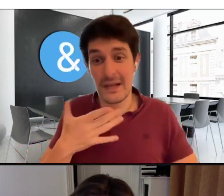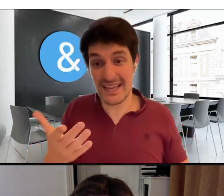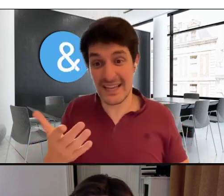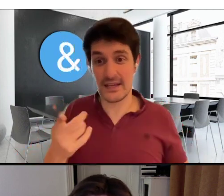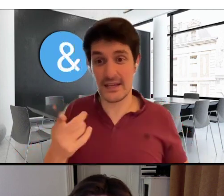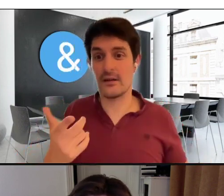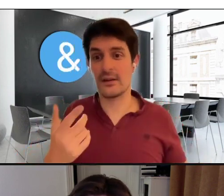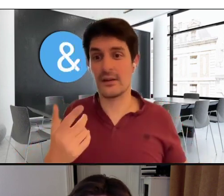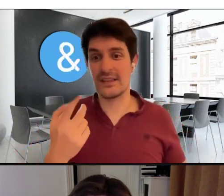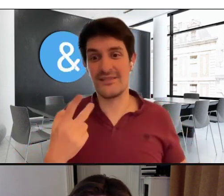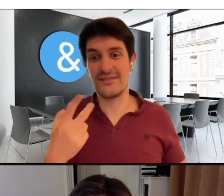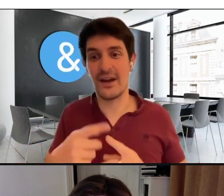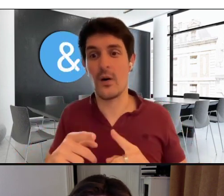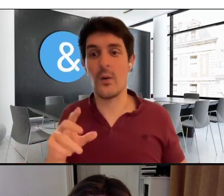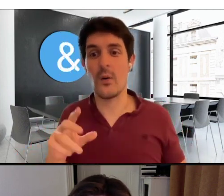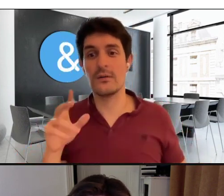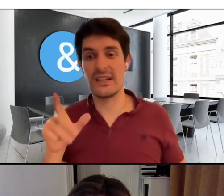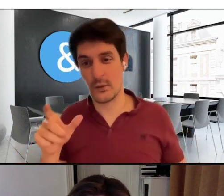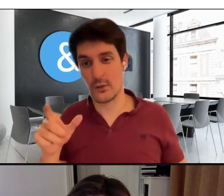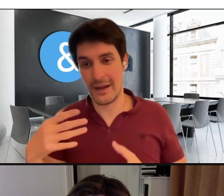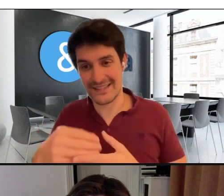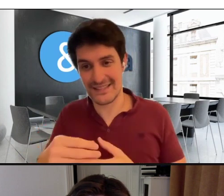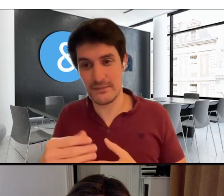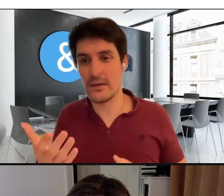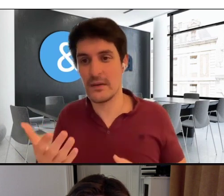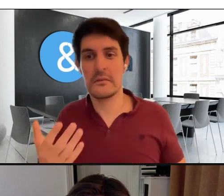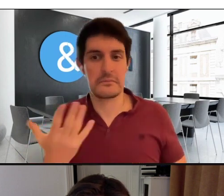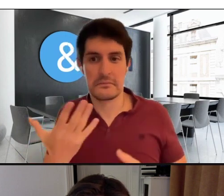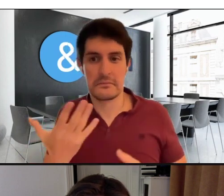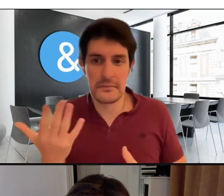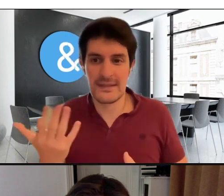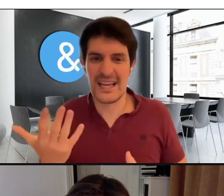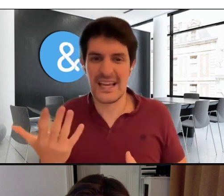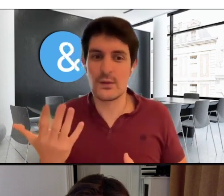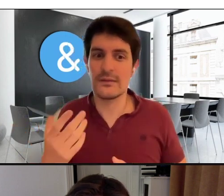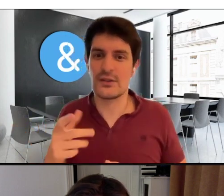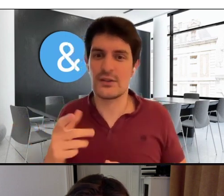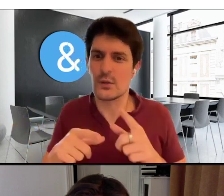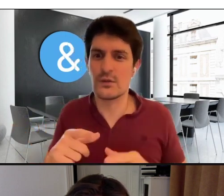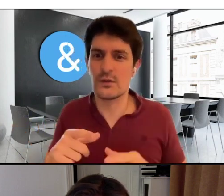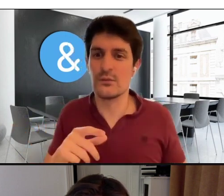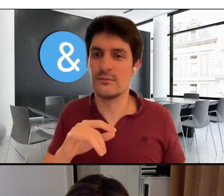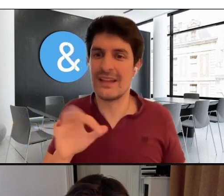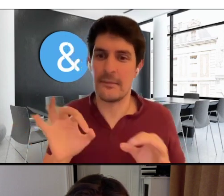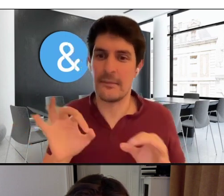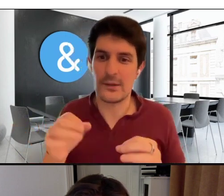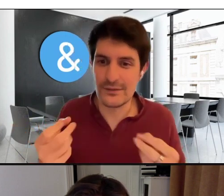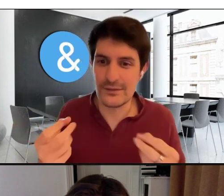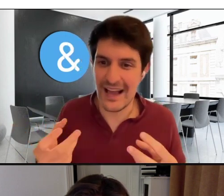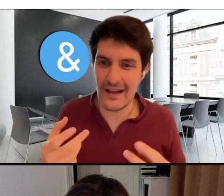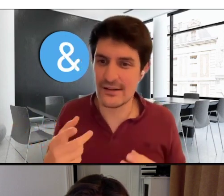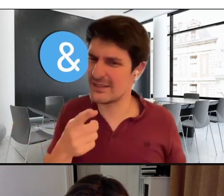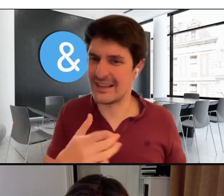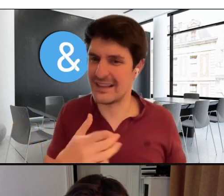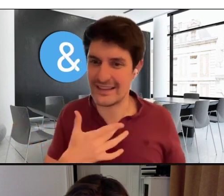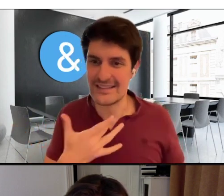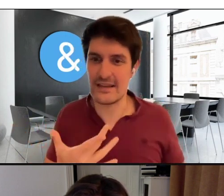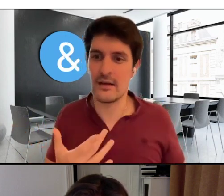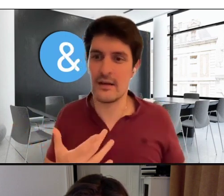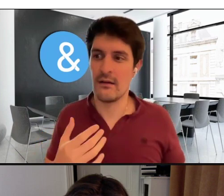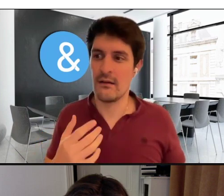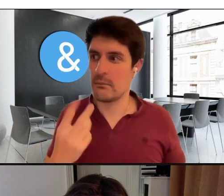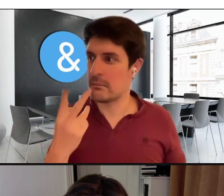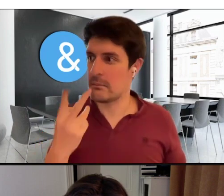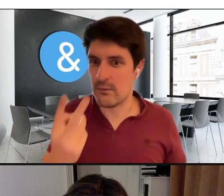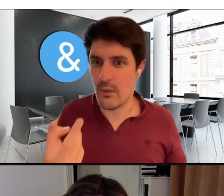c'est différents gens qui participent. Quelles sont des choses, il n'y avait pas de sous-titrage, vous êtes intéressé